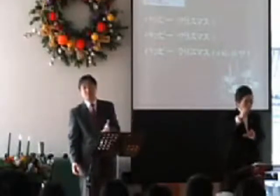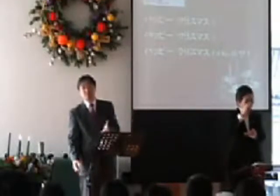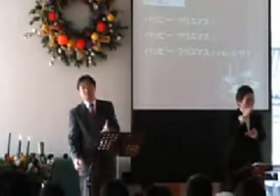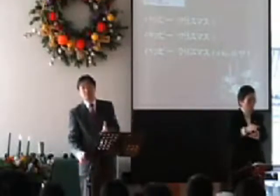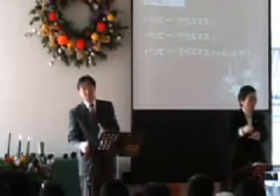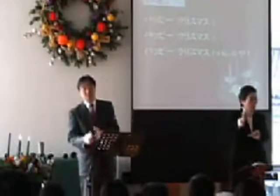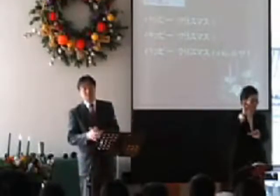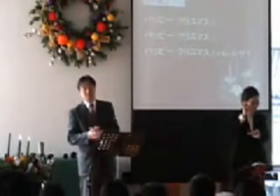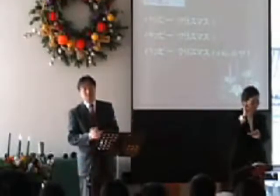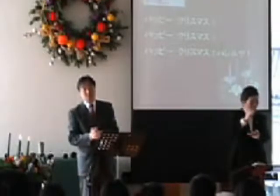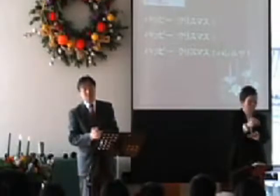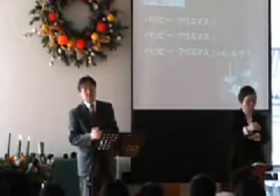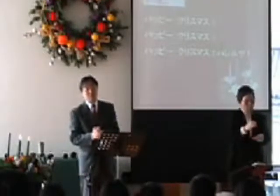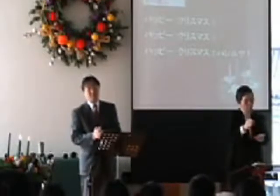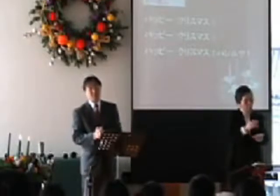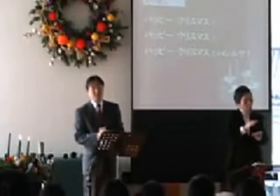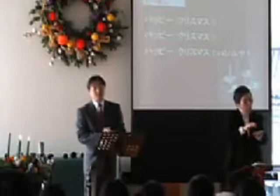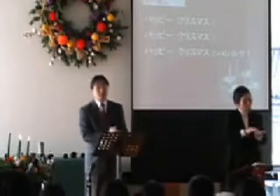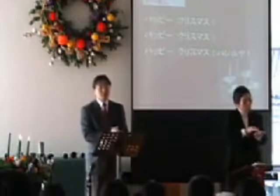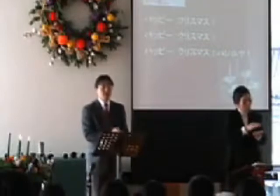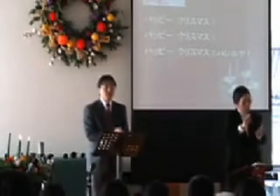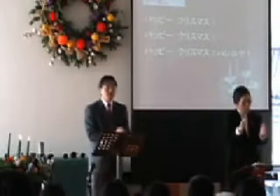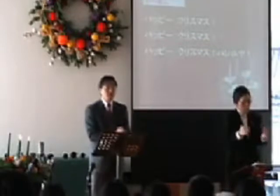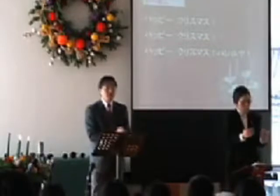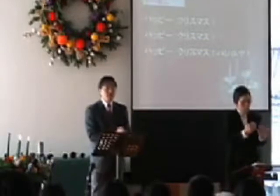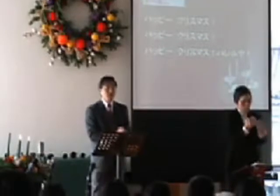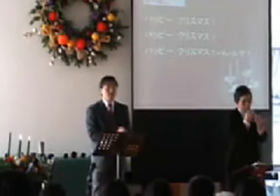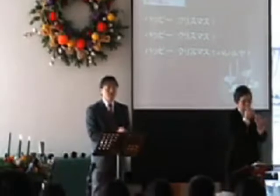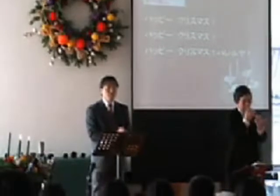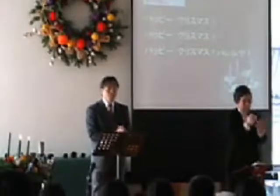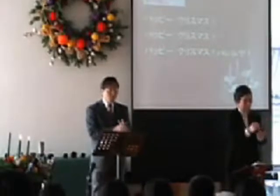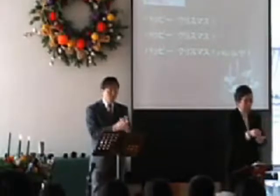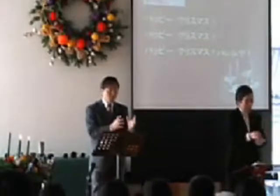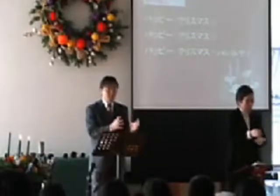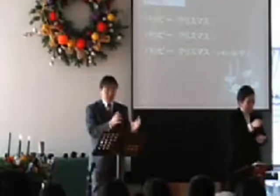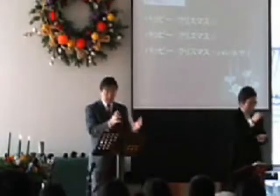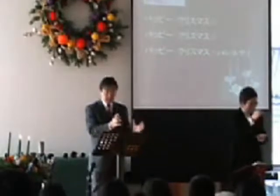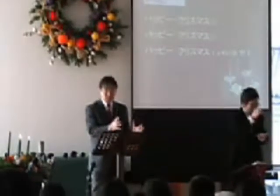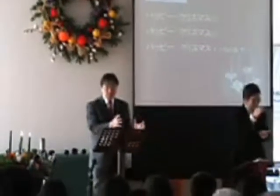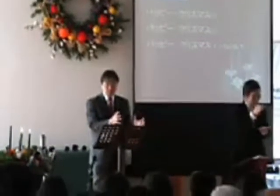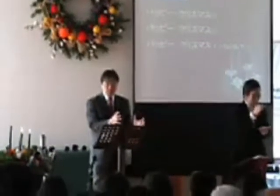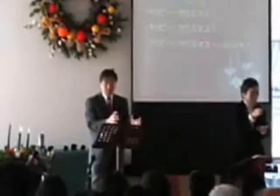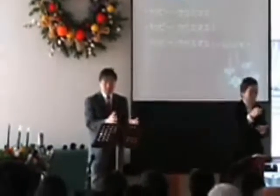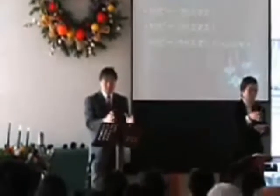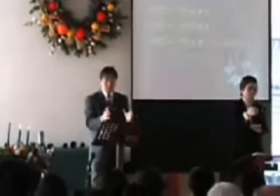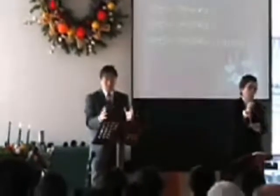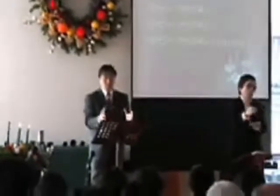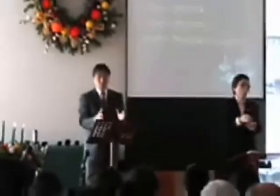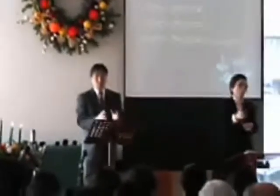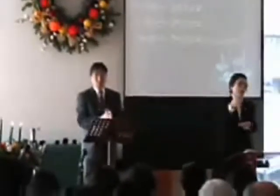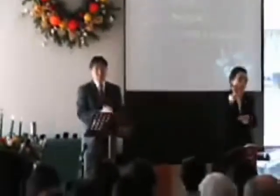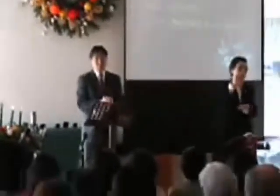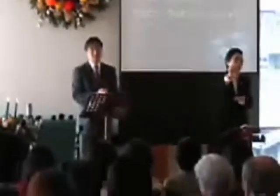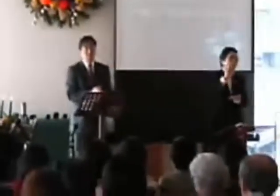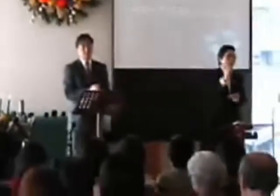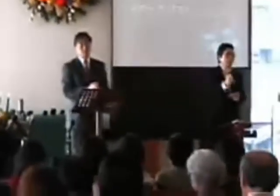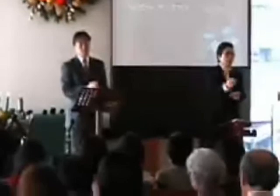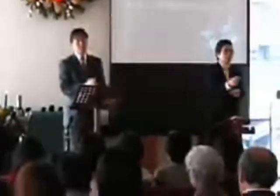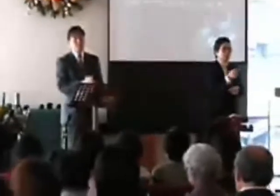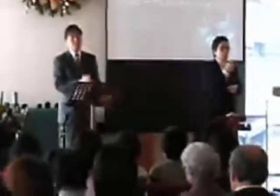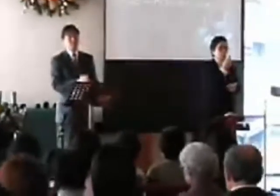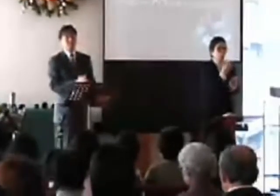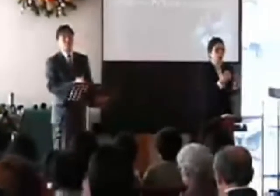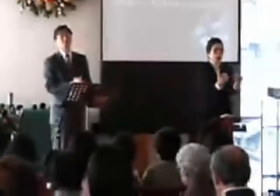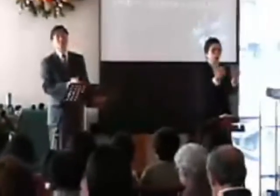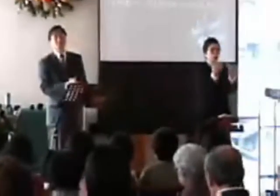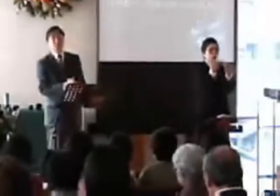じゃあその星が出た西の国イスラエルへ行ってきてくれ。で、持たせたのは黄金乳香も